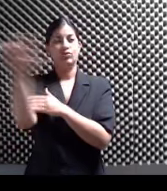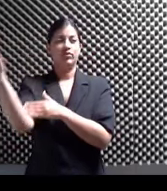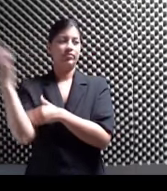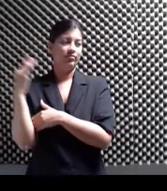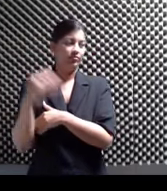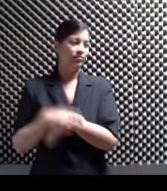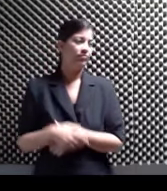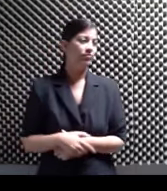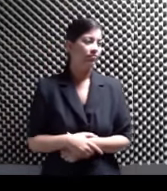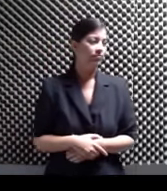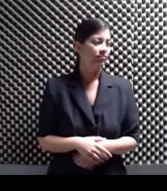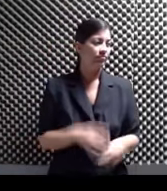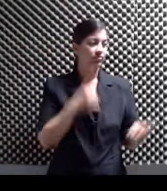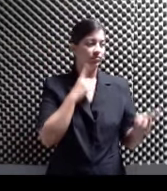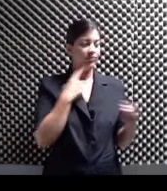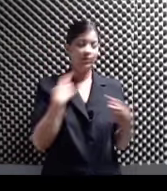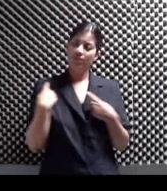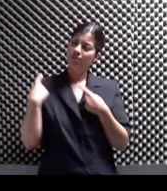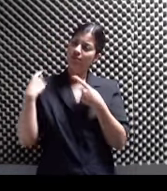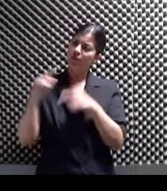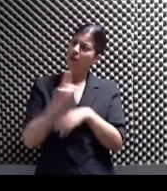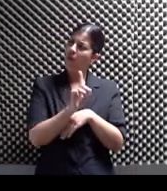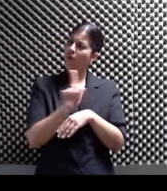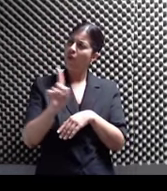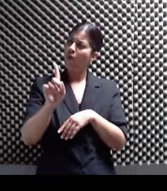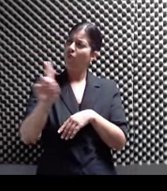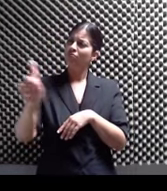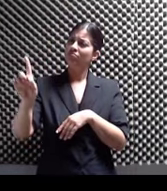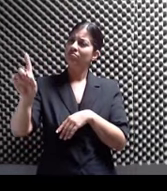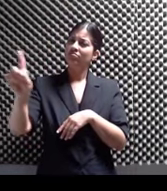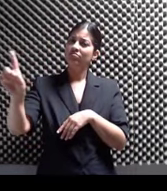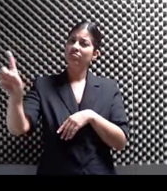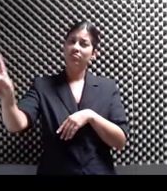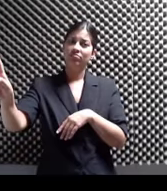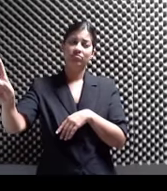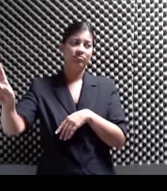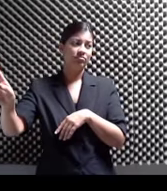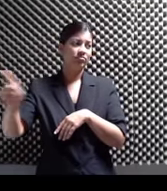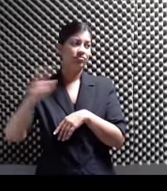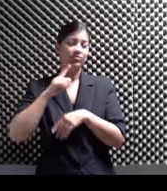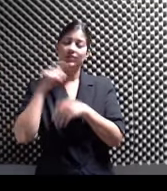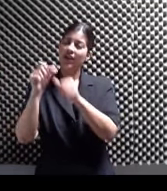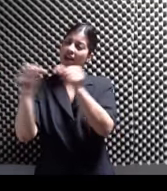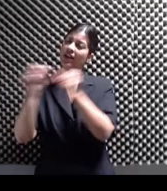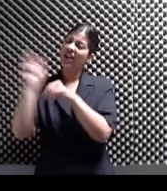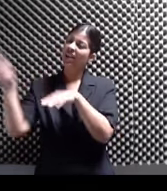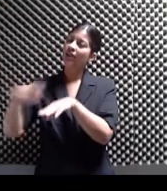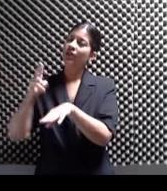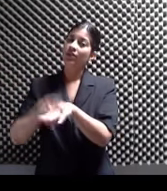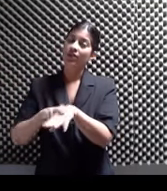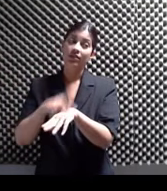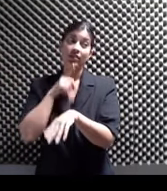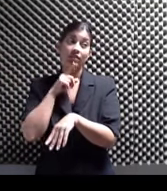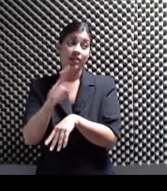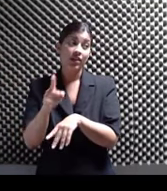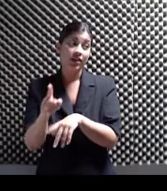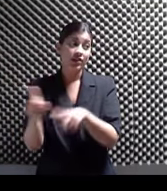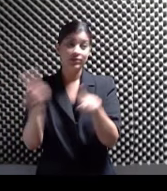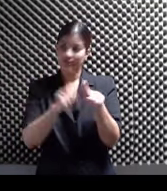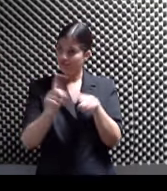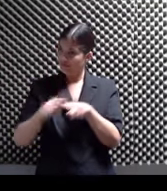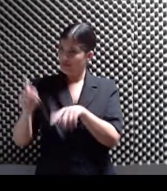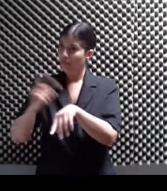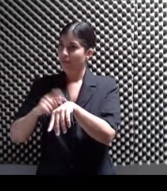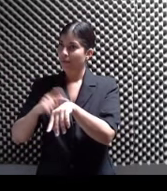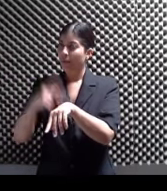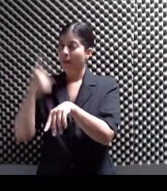cuenta. En la medida en que van caminando, pasando por todo ¿verdad? Toda esta área de naturaleza, hay distintos momentos entonces donde